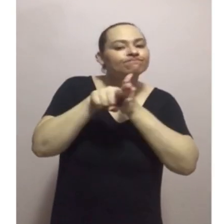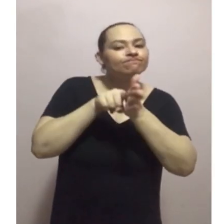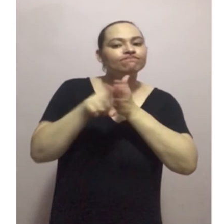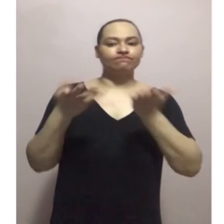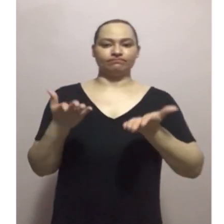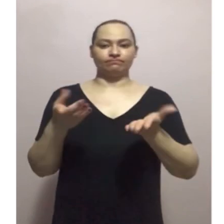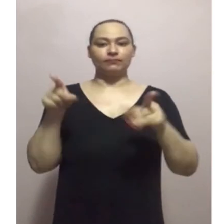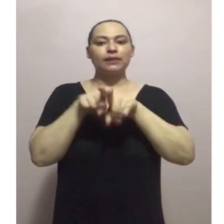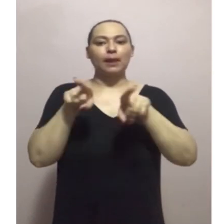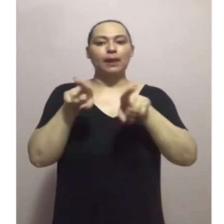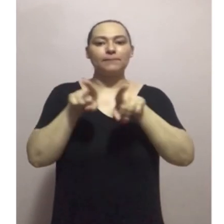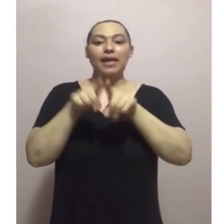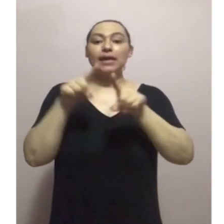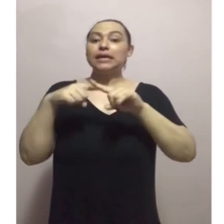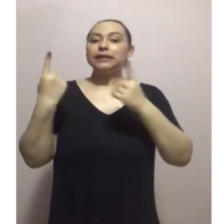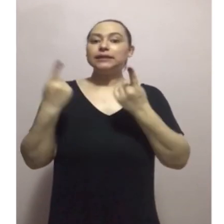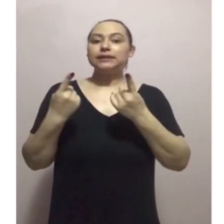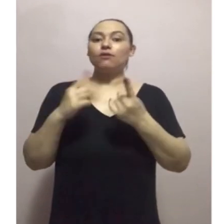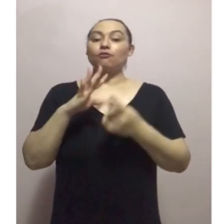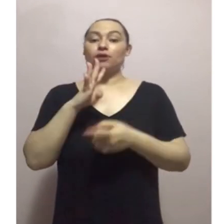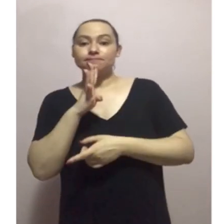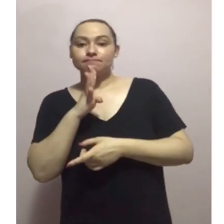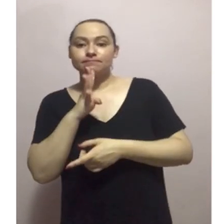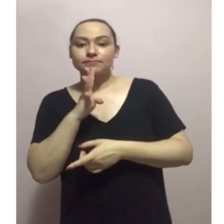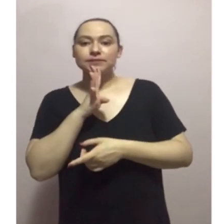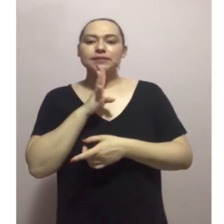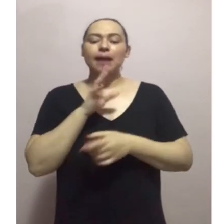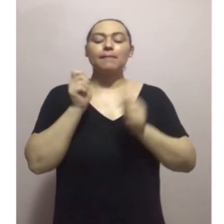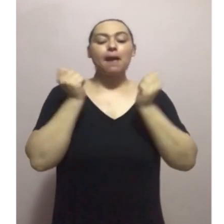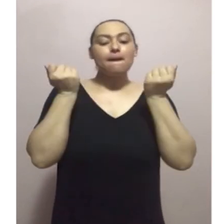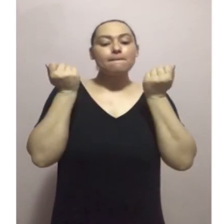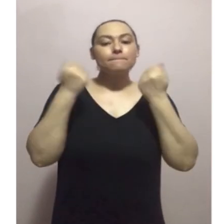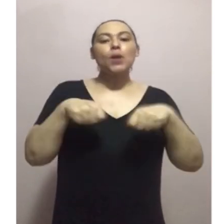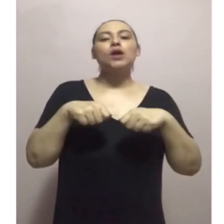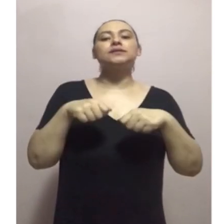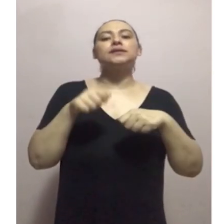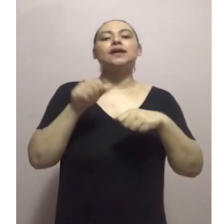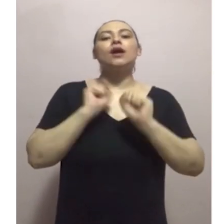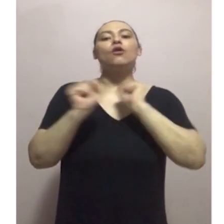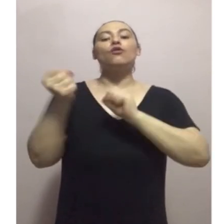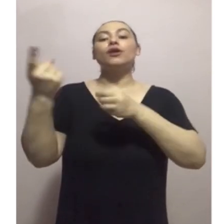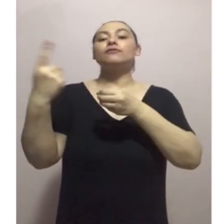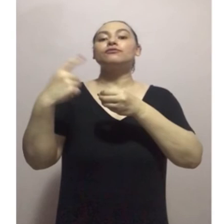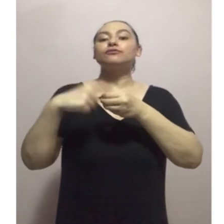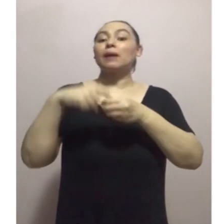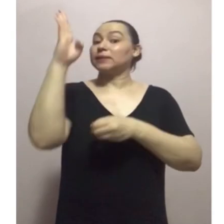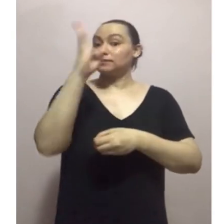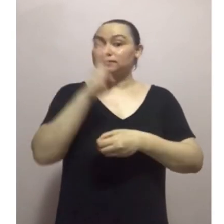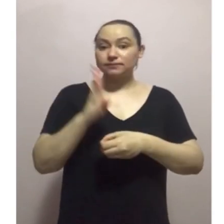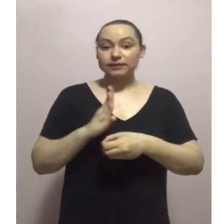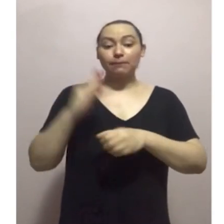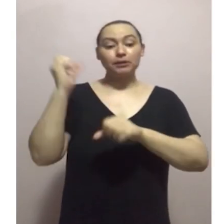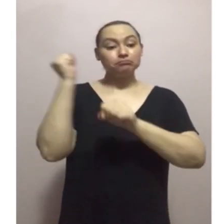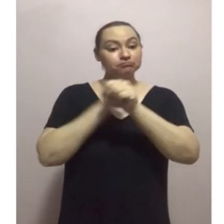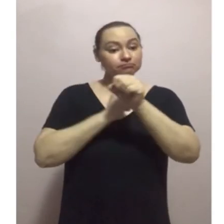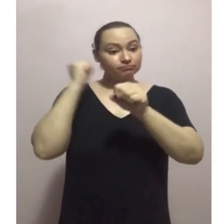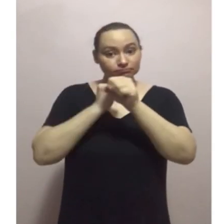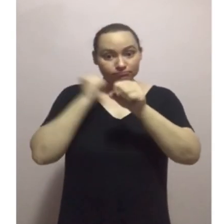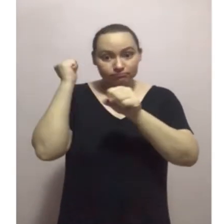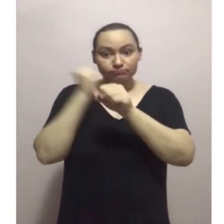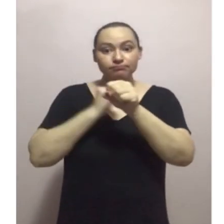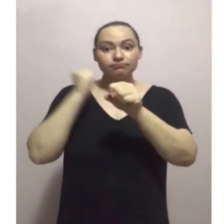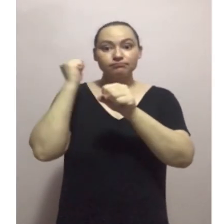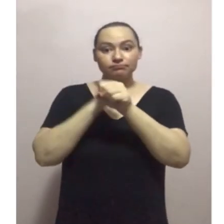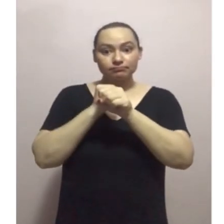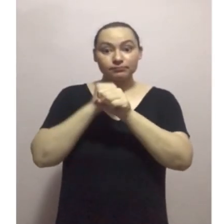esse aprendizado, através do fazer de cada um, possa fazer uma retomada para que o Brasil também se